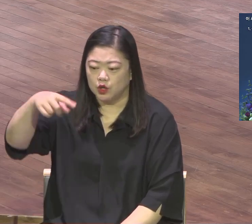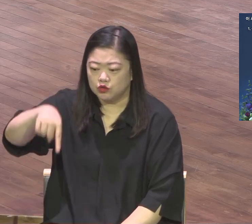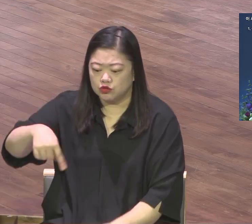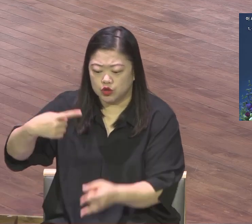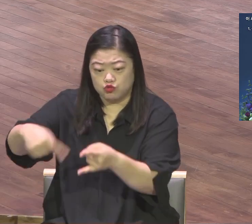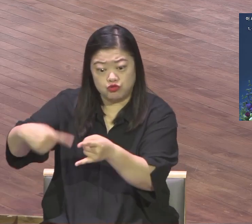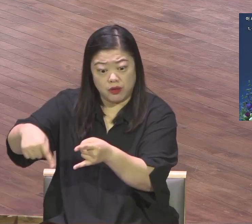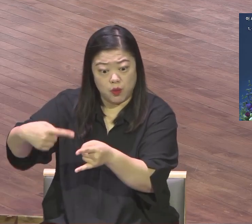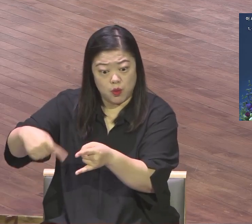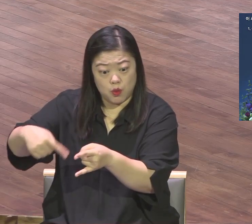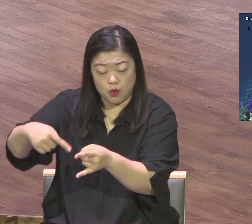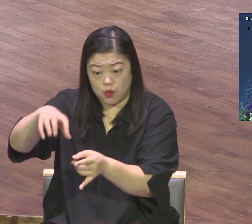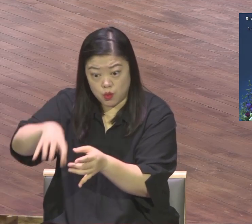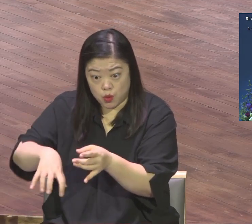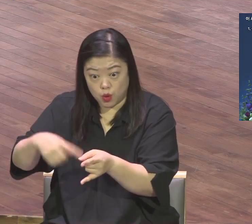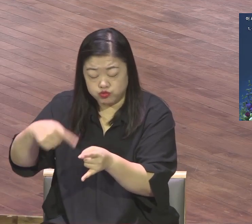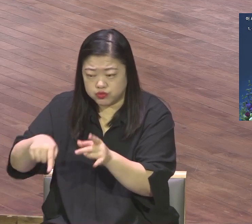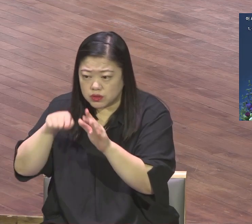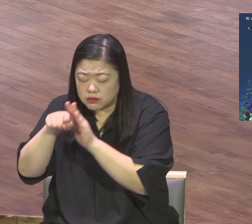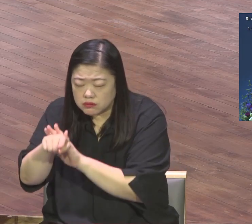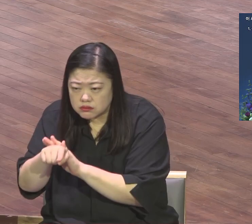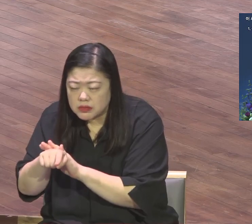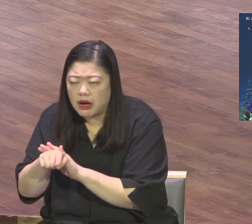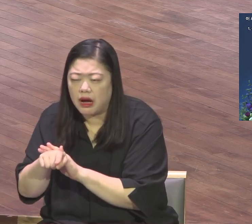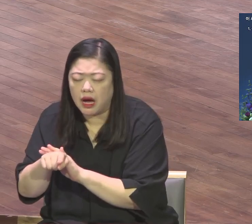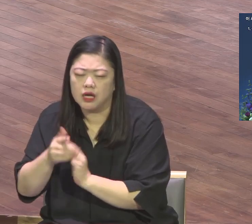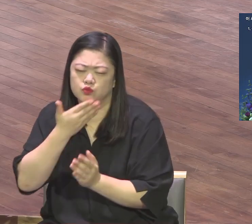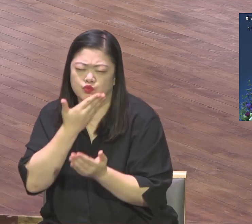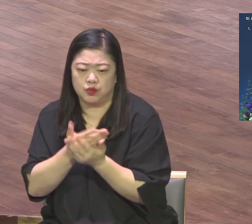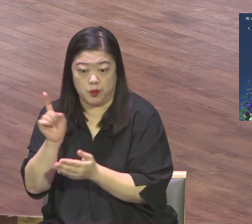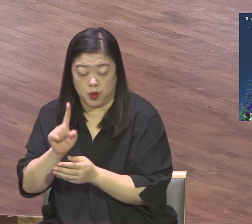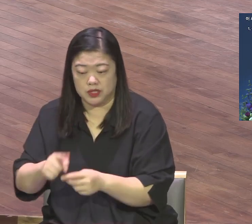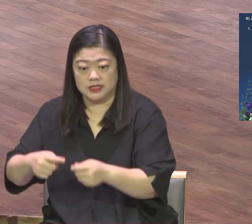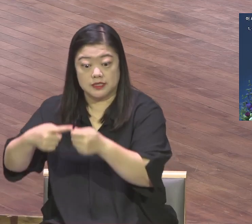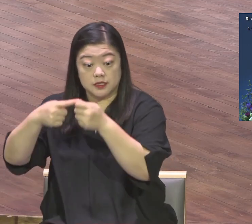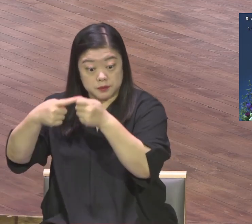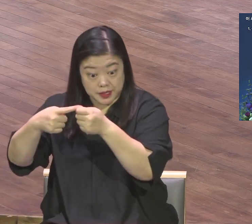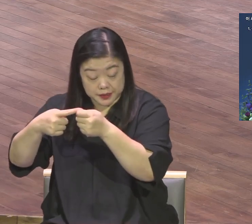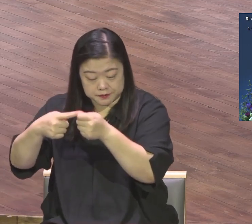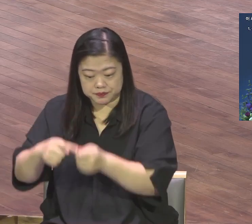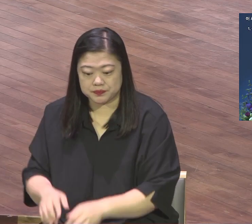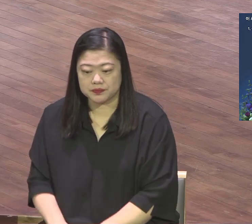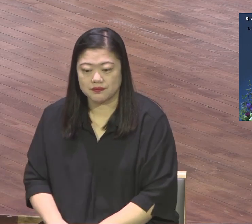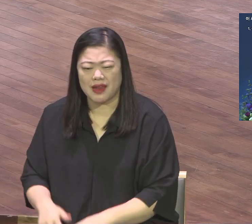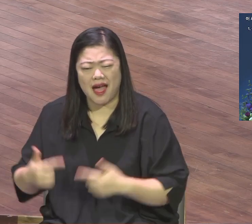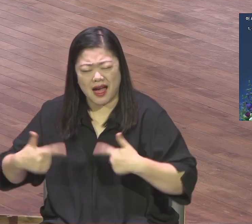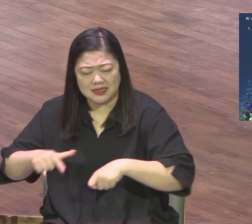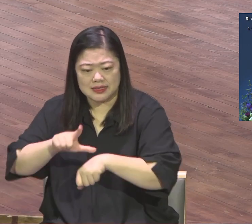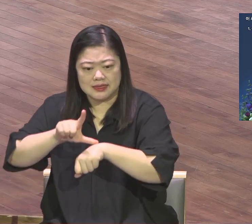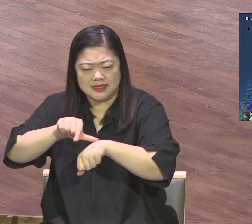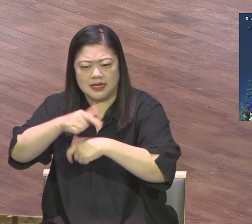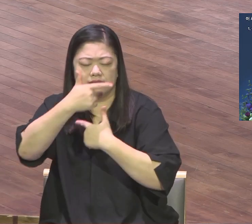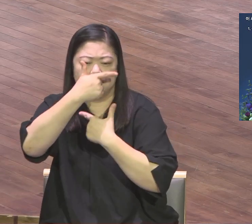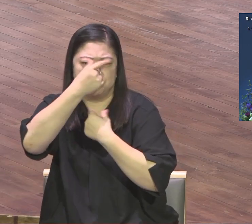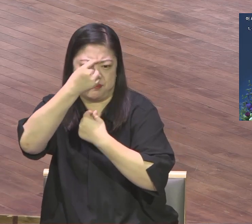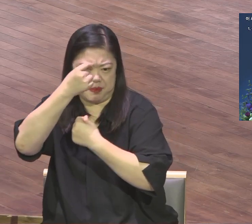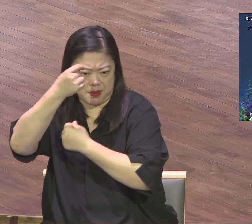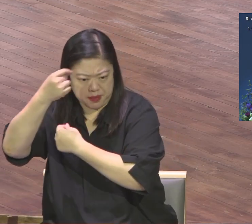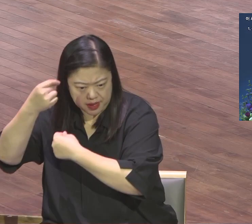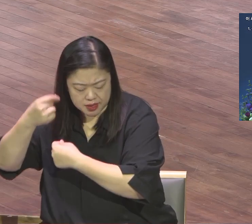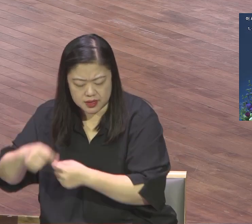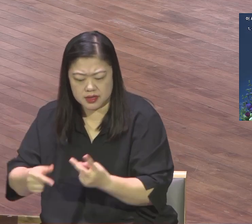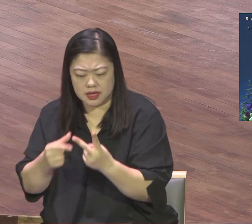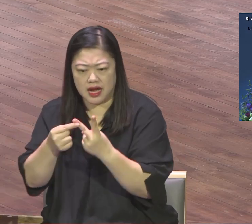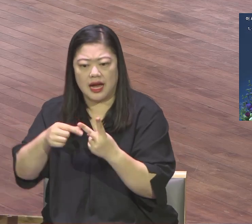됩니다. 말씀 운동. 첫째가 지속적으로 양육할 수 있도록 정해진 시간과 정해진 장소가